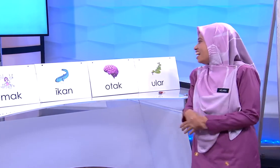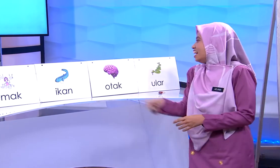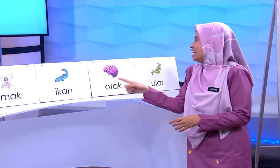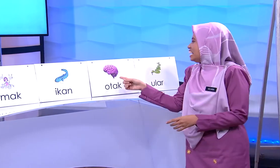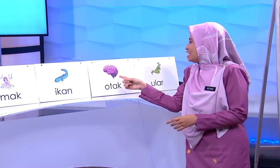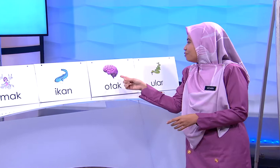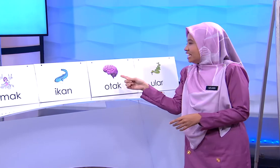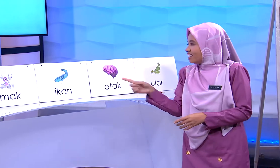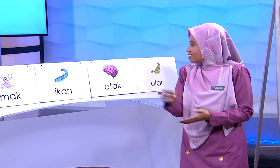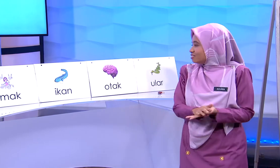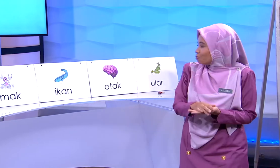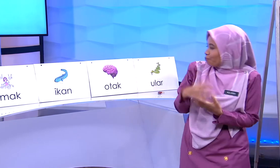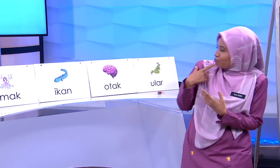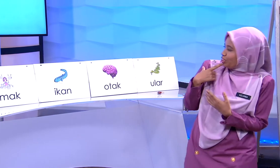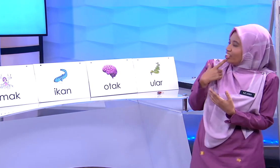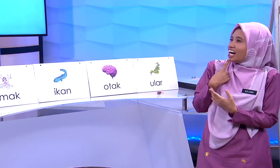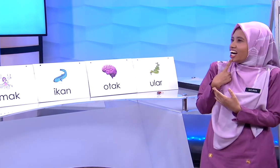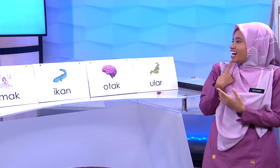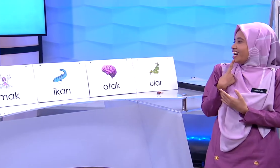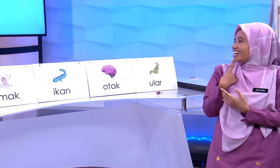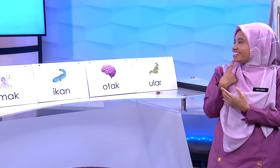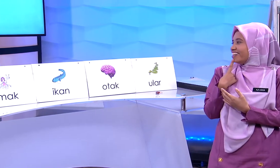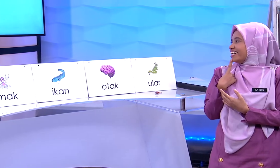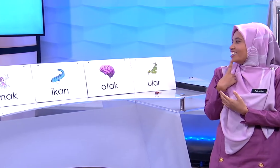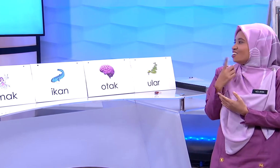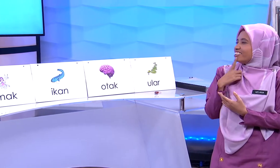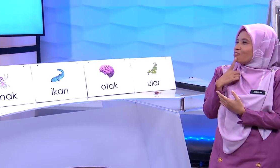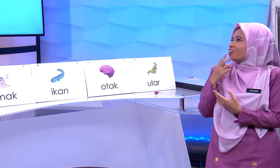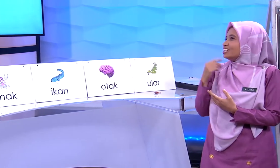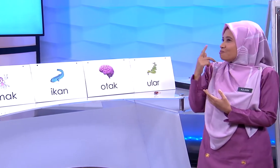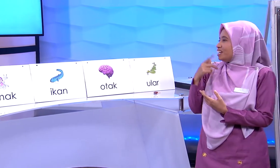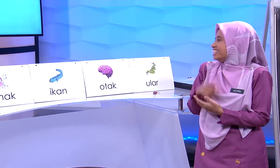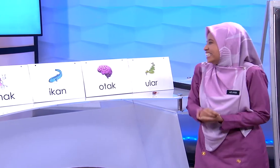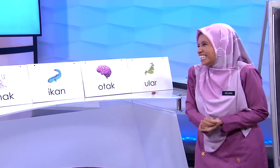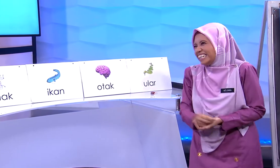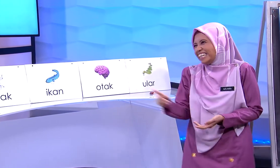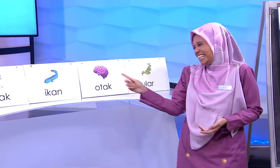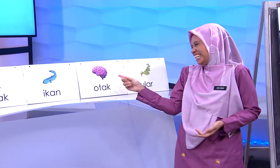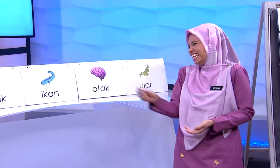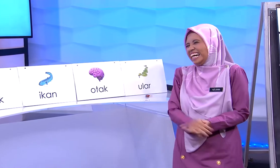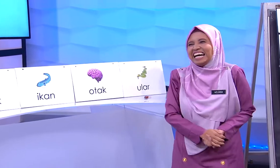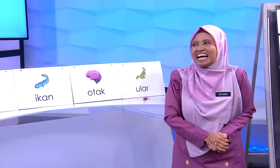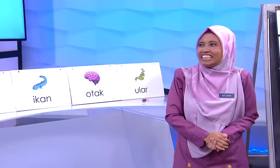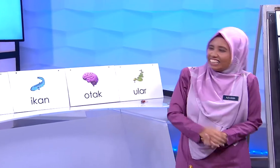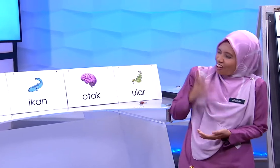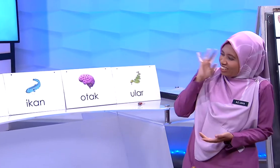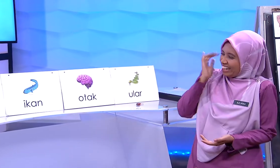ayahnya pun nih betul-betul namanya di pinggir tahun